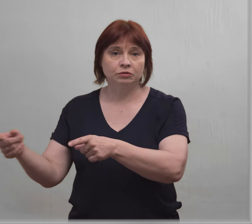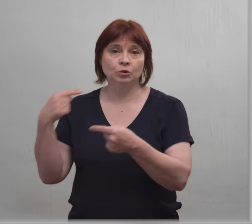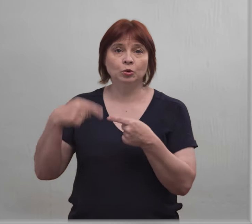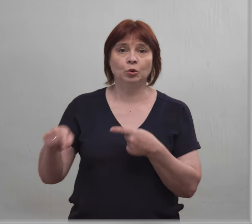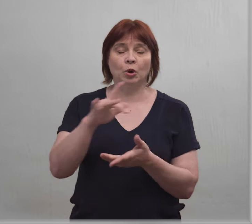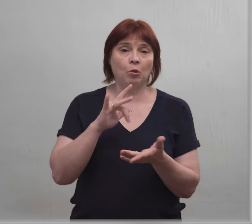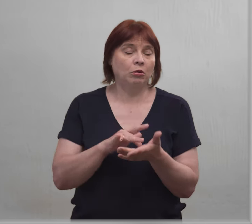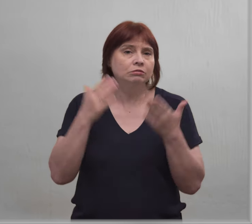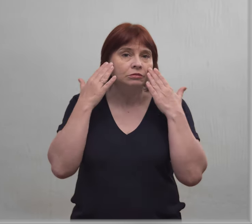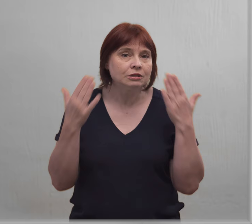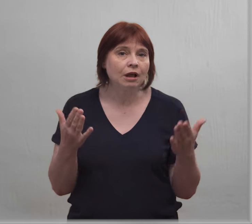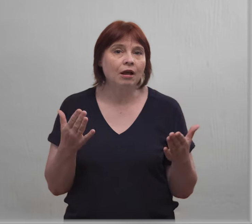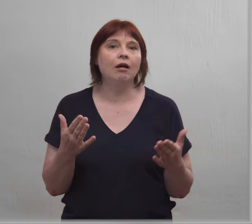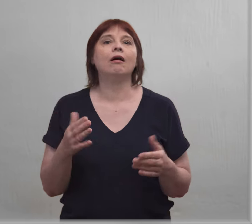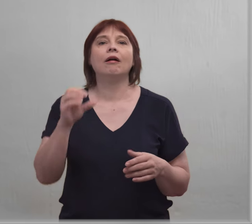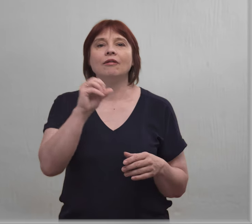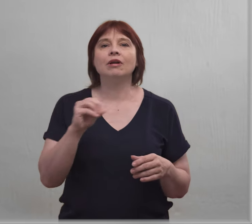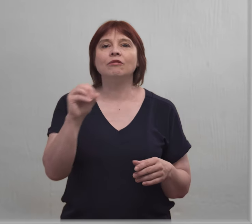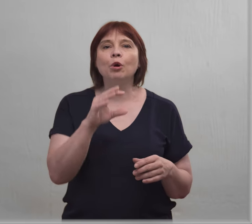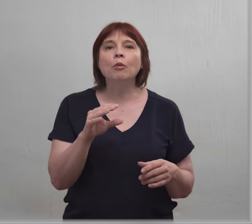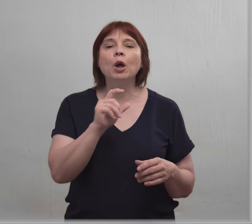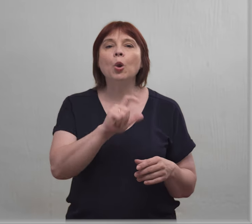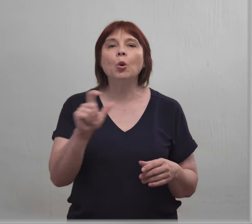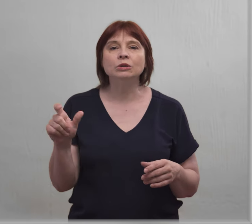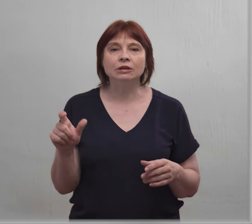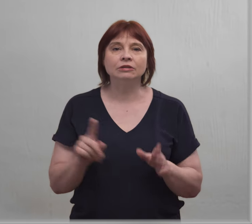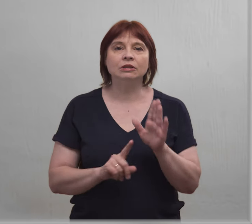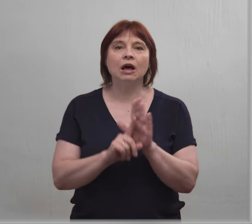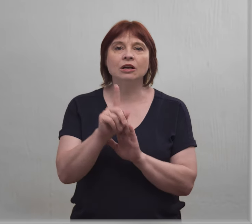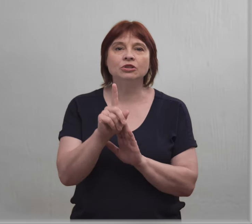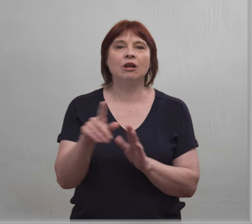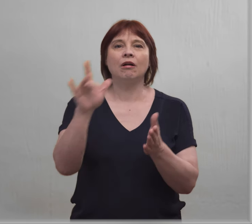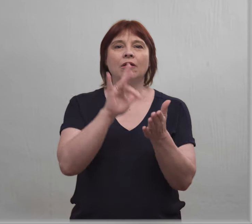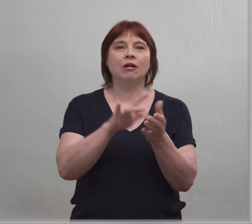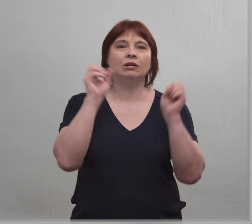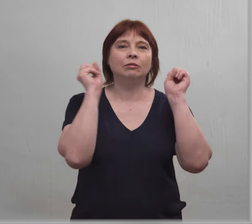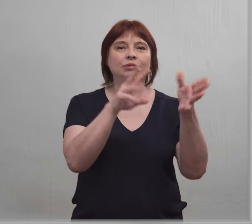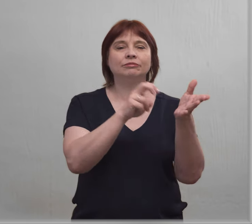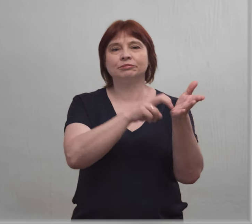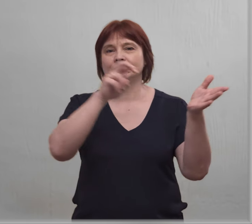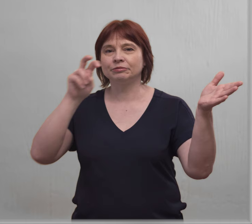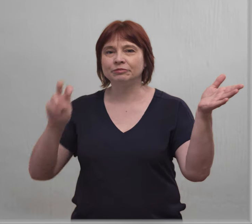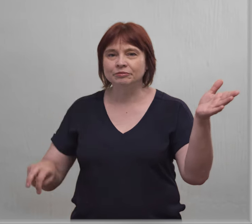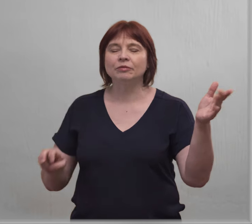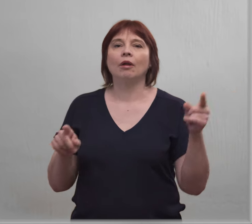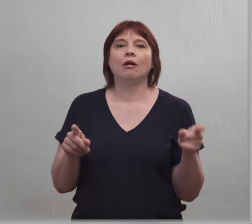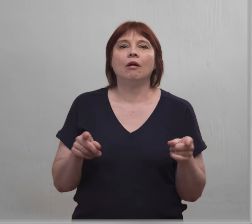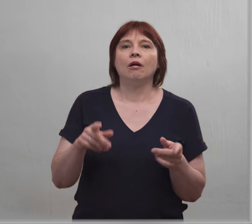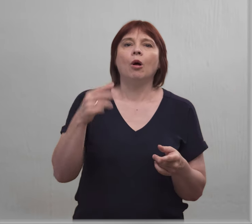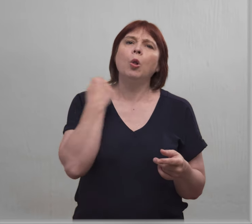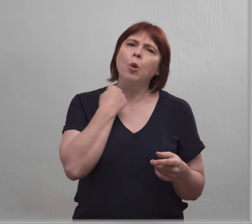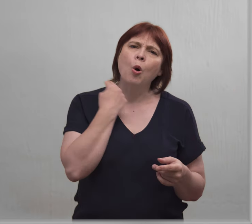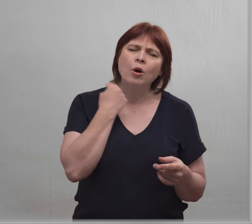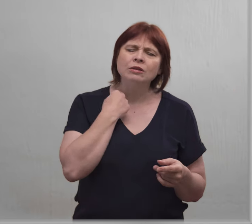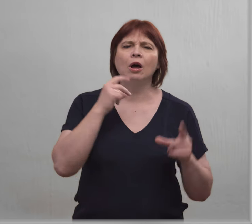Что-то на людей вообще сошло. Говорят, в Европе люди как никогда стали оставлять города, из Лондона уезжают туда подальше,